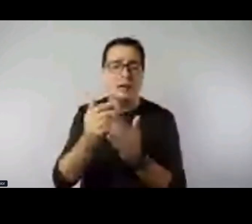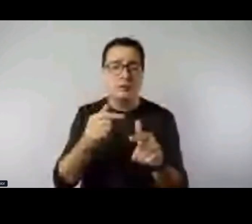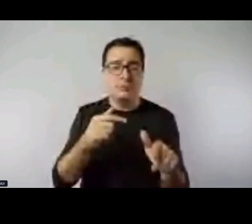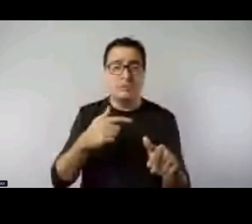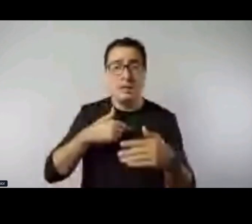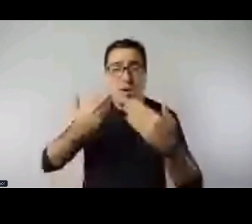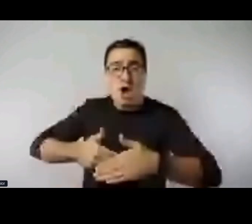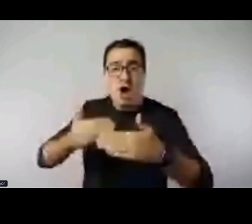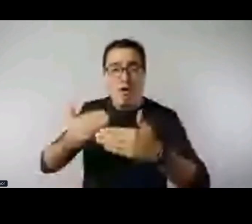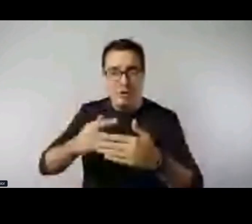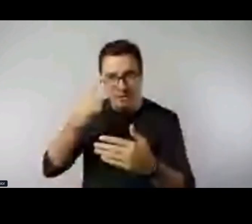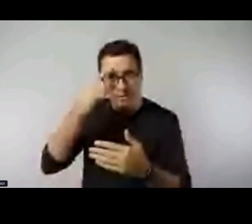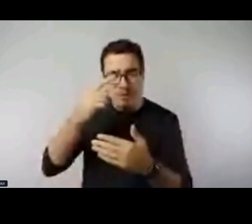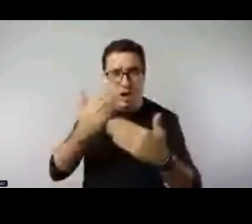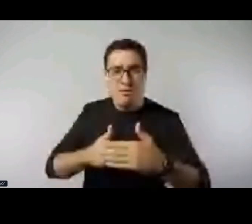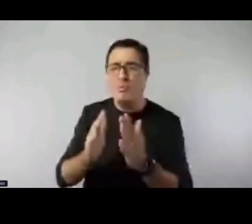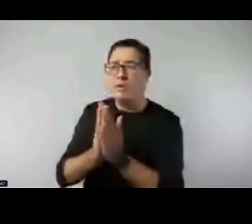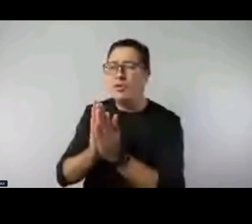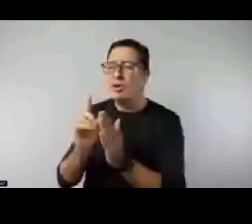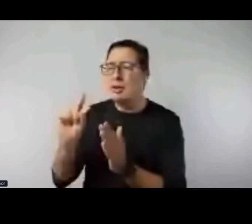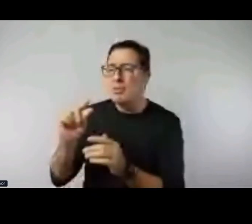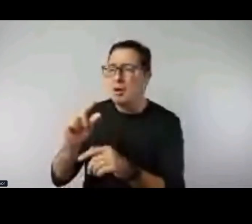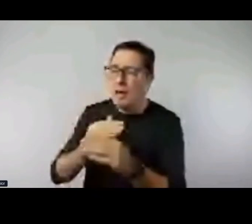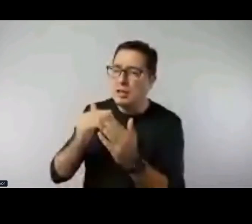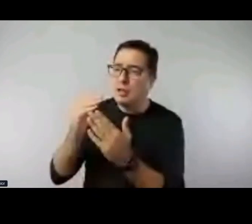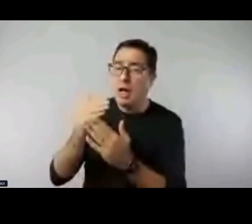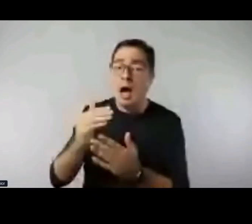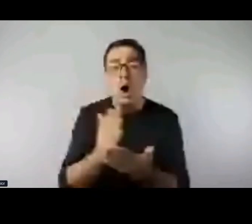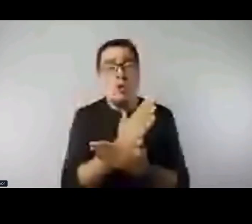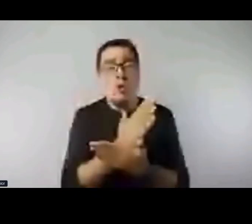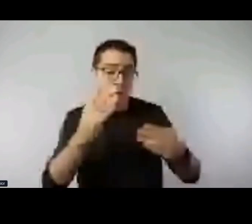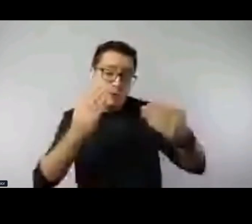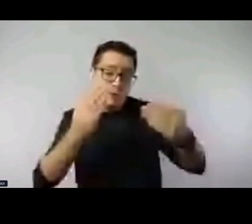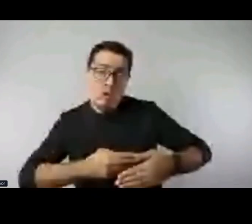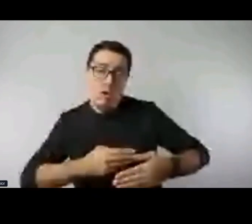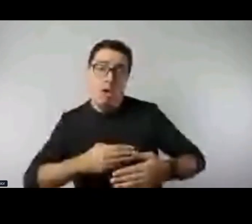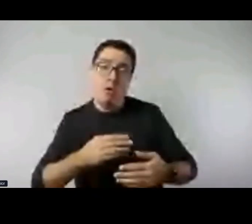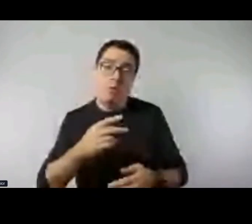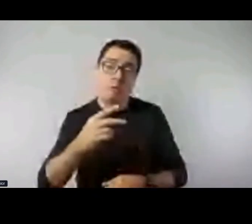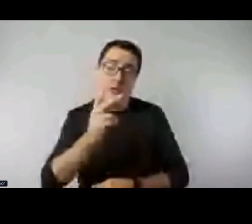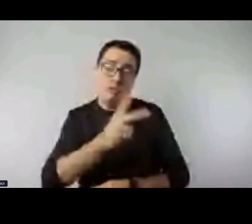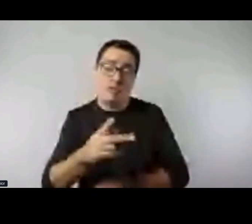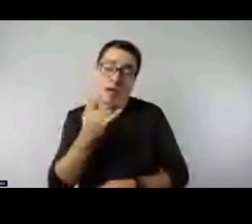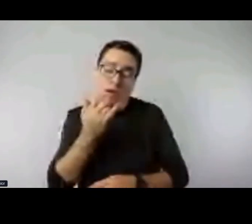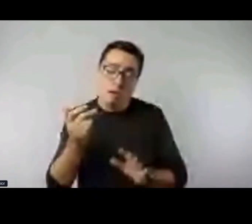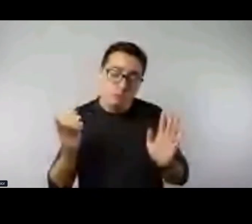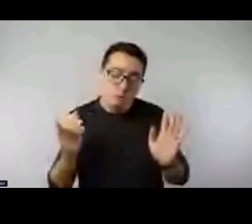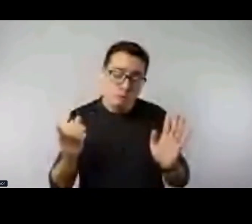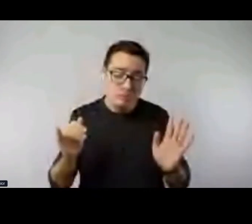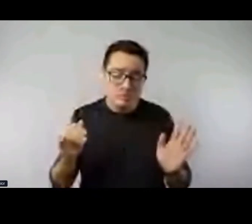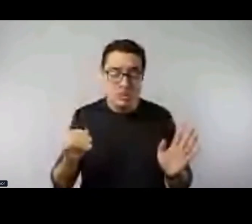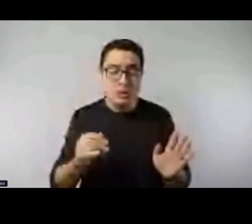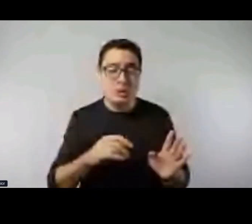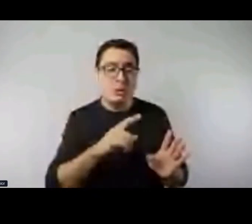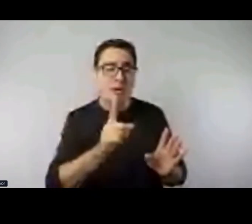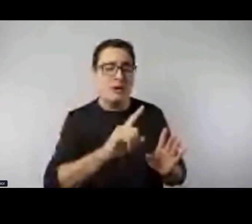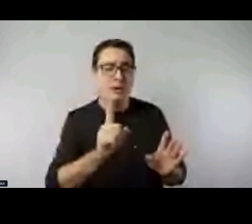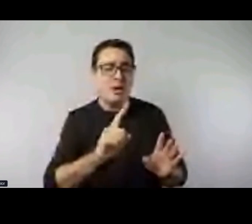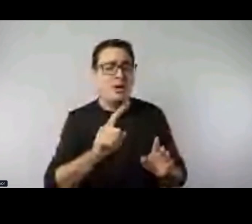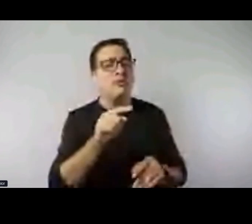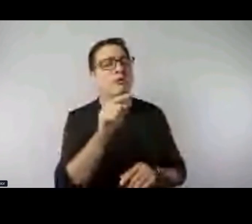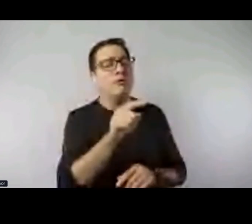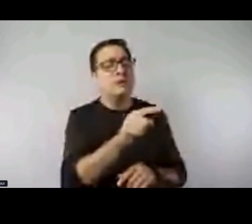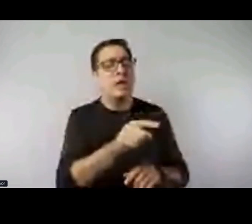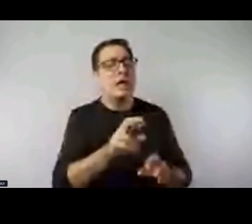provas, alguns professores ou alguns lugares nos dizem: não vamos tratar ninguém